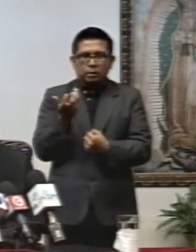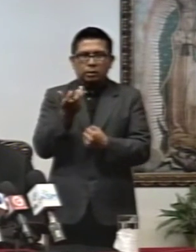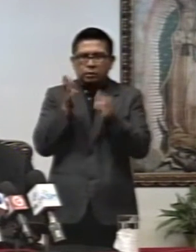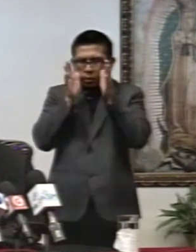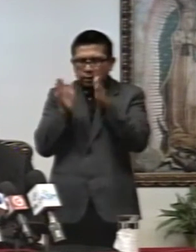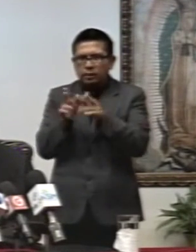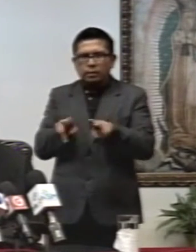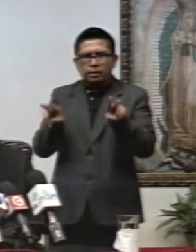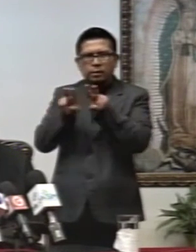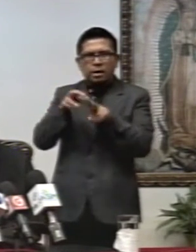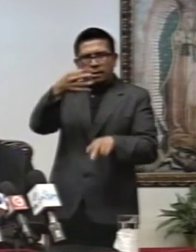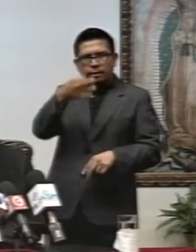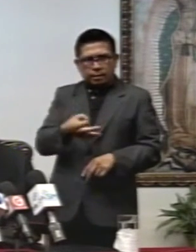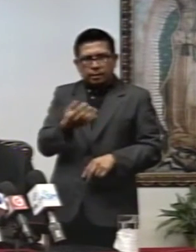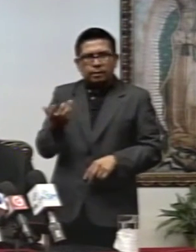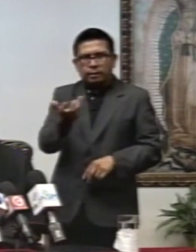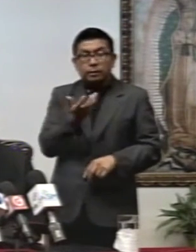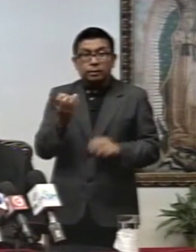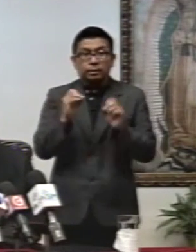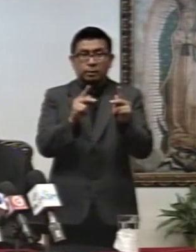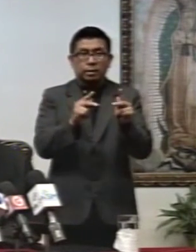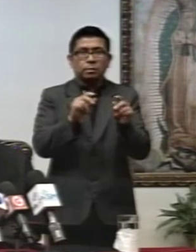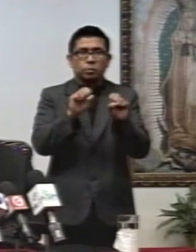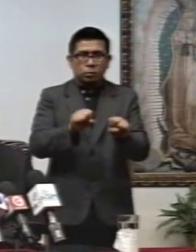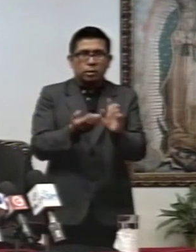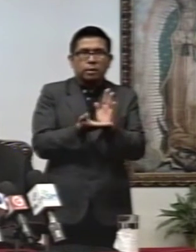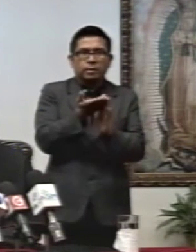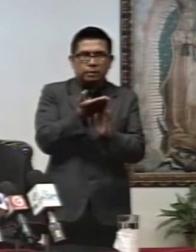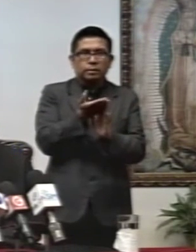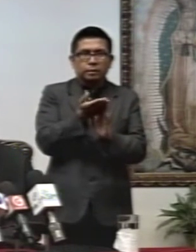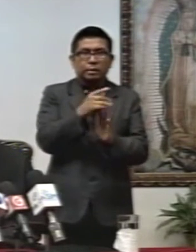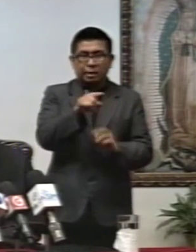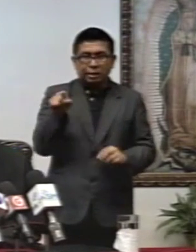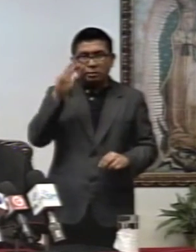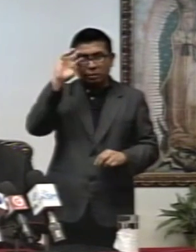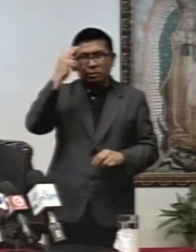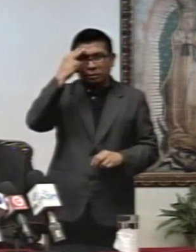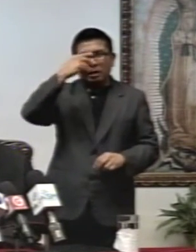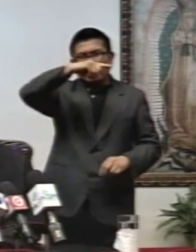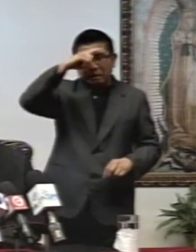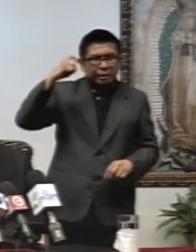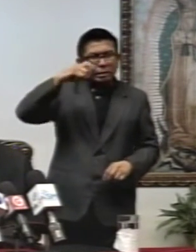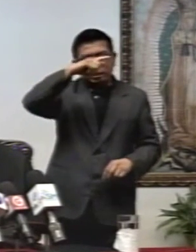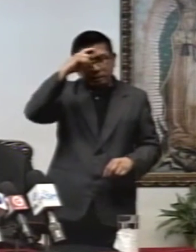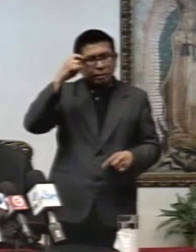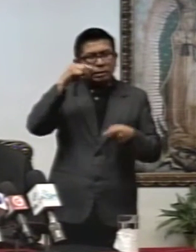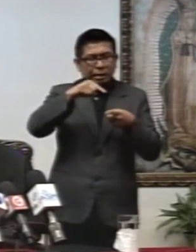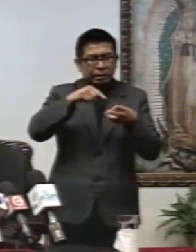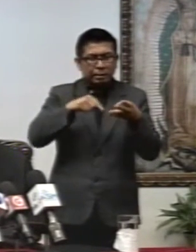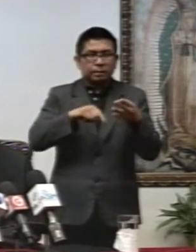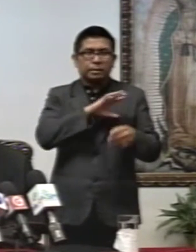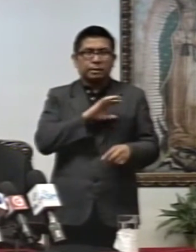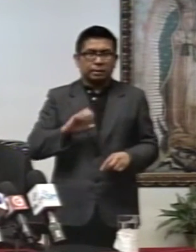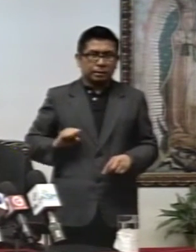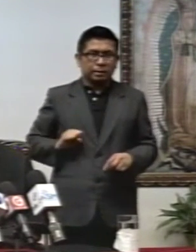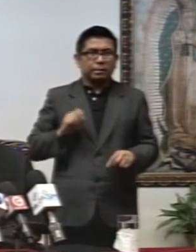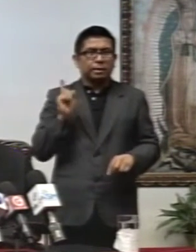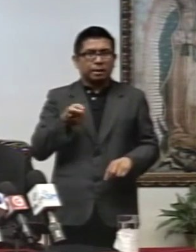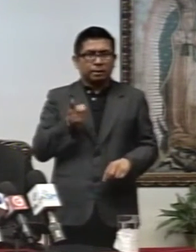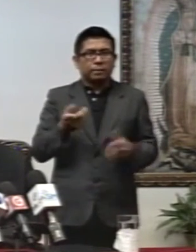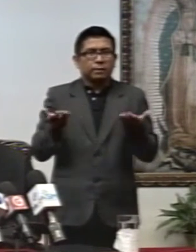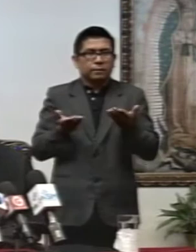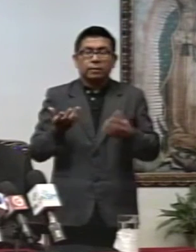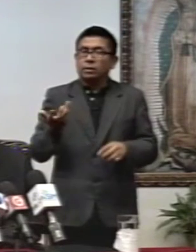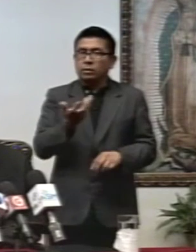valorados, dignificados y que tengan oportunidad de superación. Eso conlleva muchos esfuerzos de la nación y todos